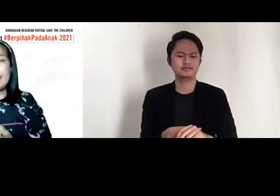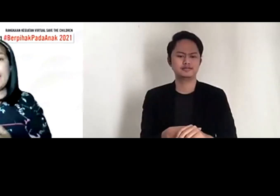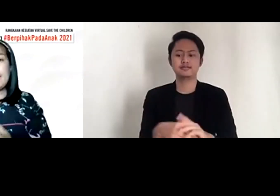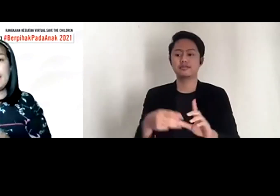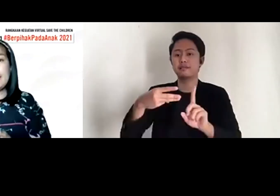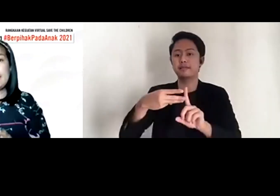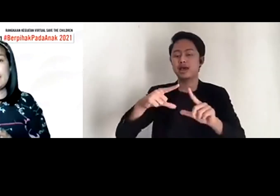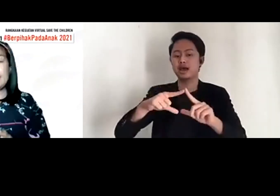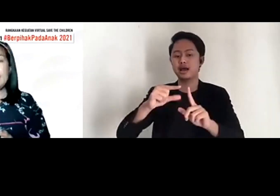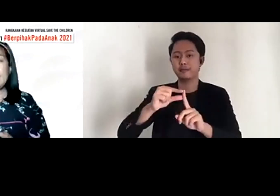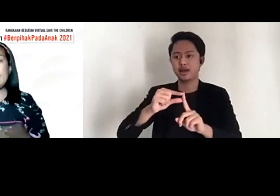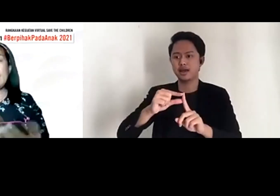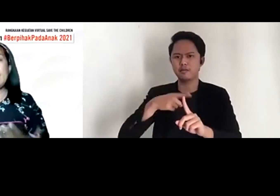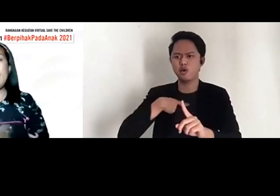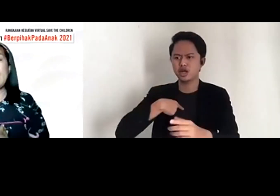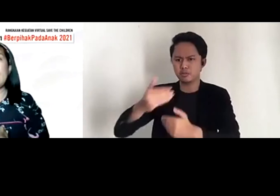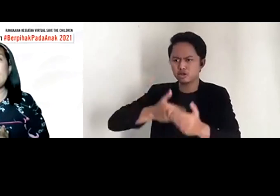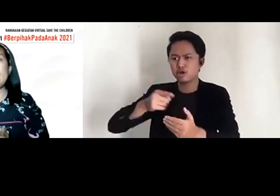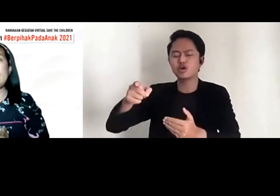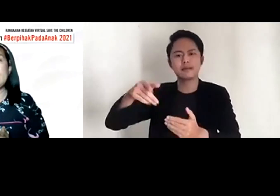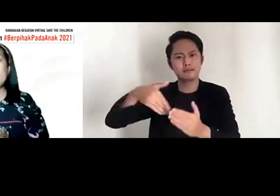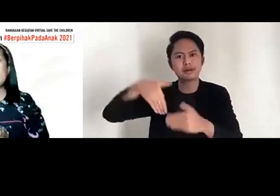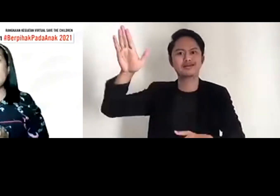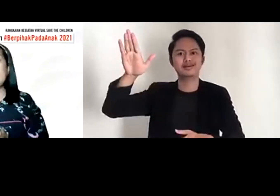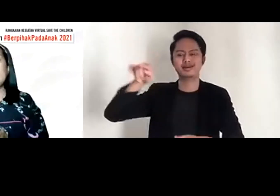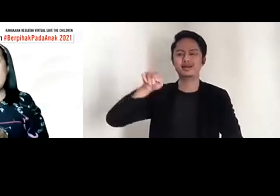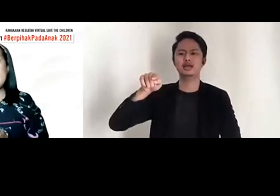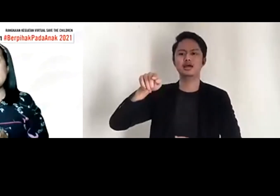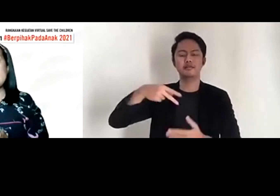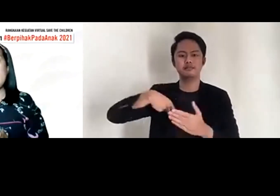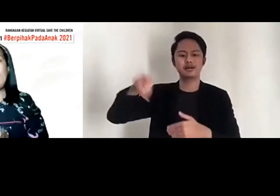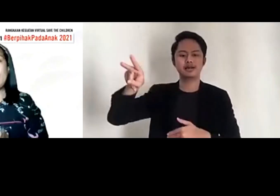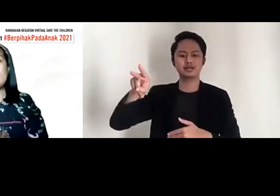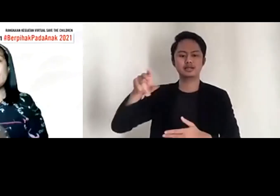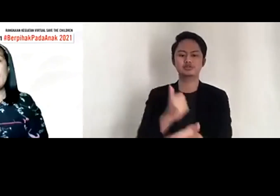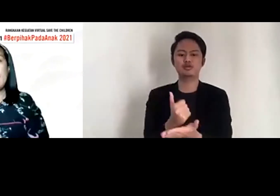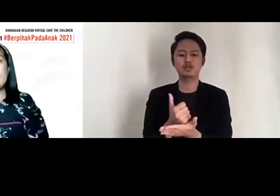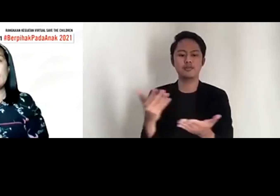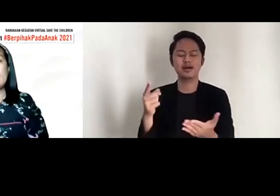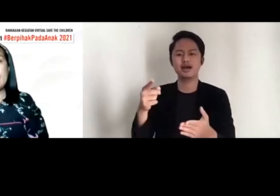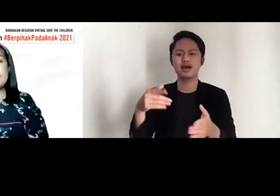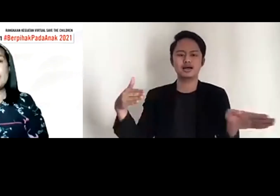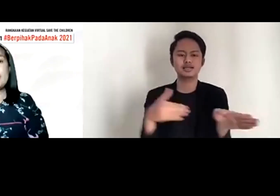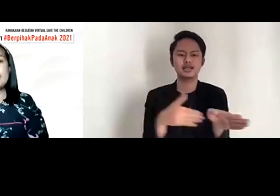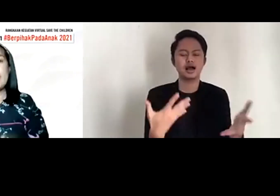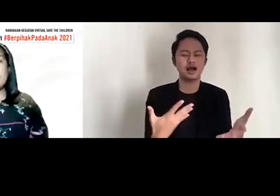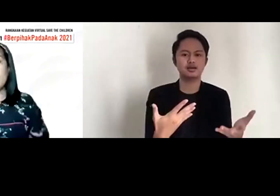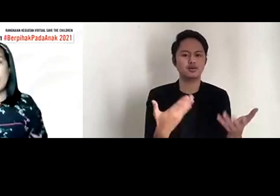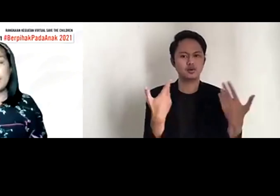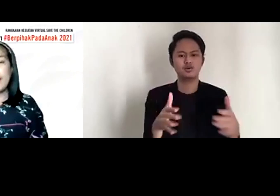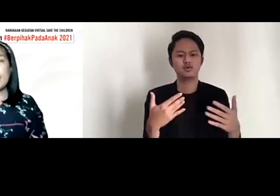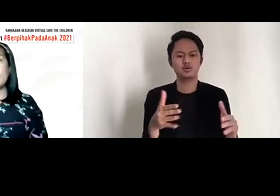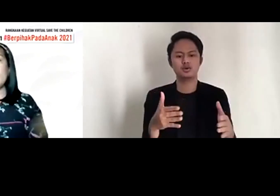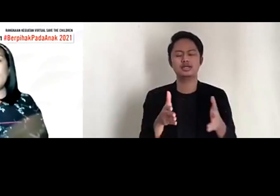BAP-nya, dia melarikan diri. Ketika dia melarikan diri, ternyata tragis. Dia mengalami kecelakaan yang tragis di Jalan